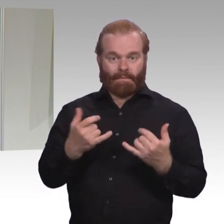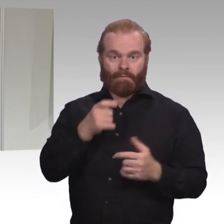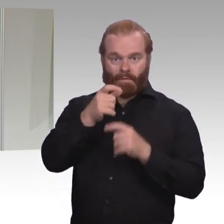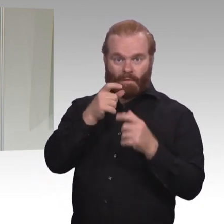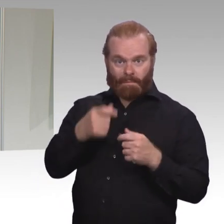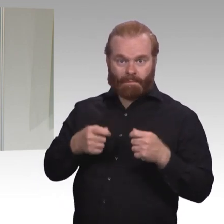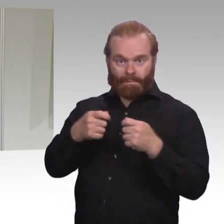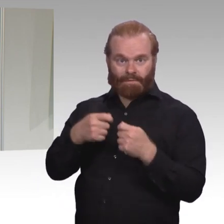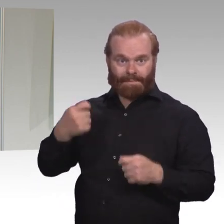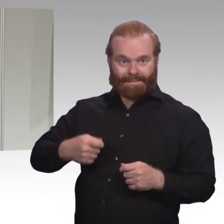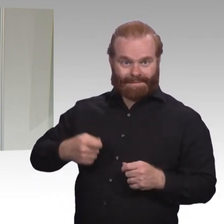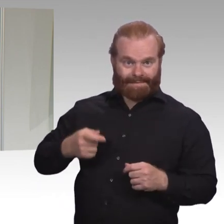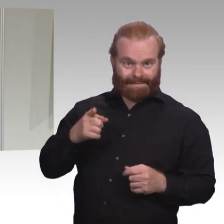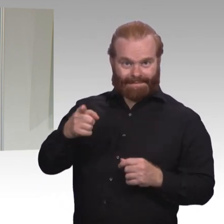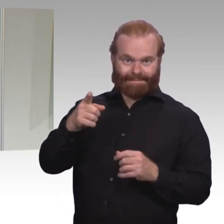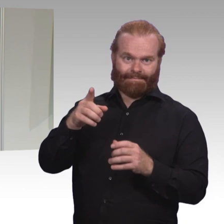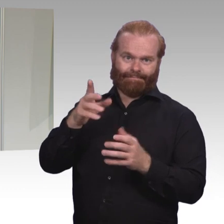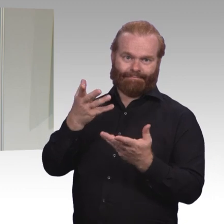Herren,